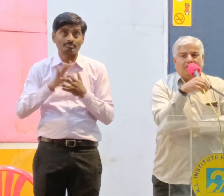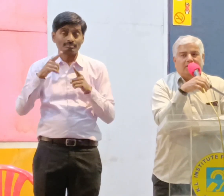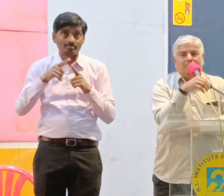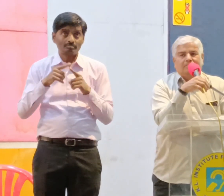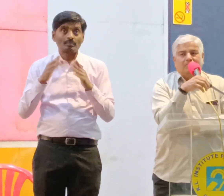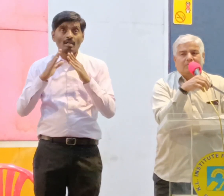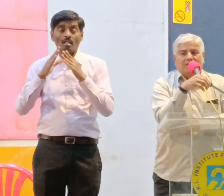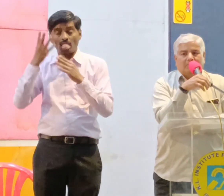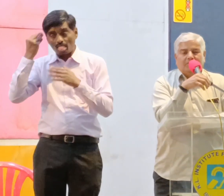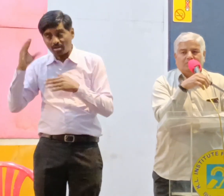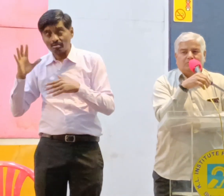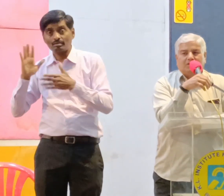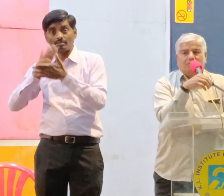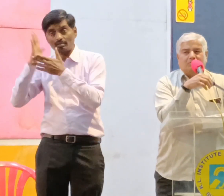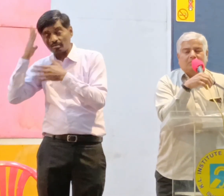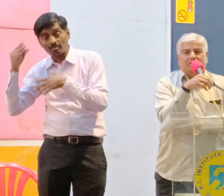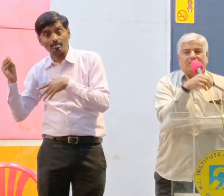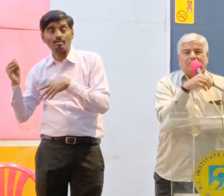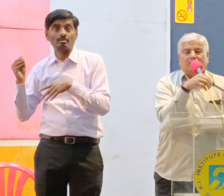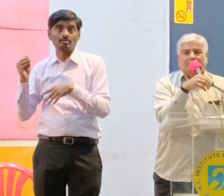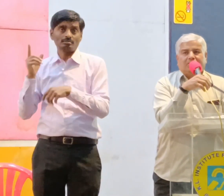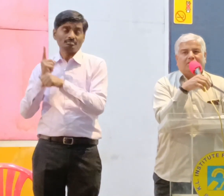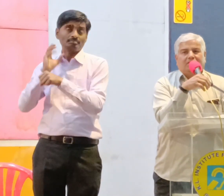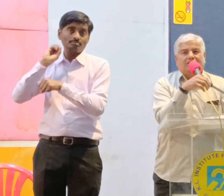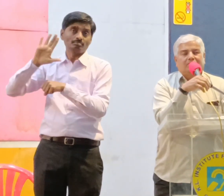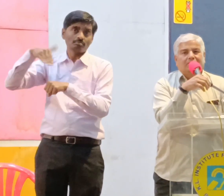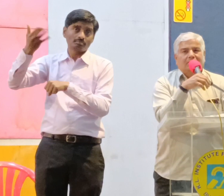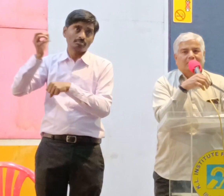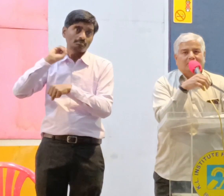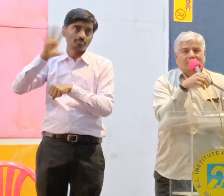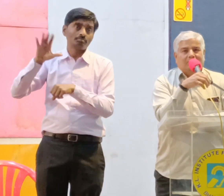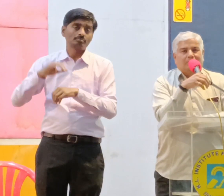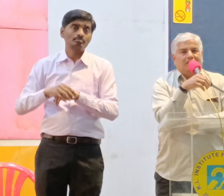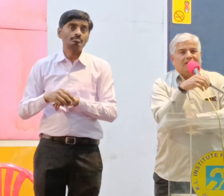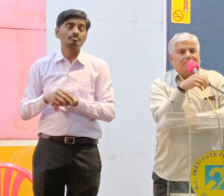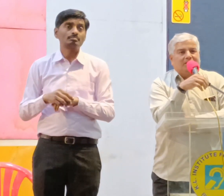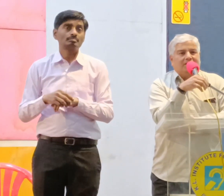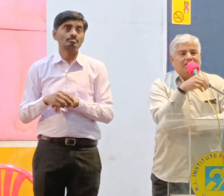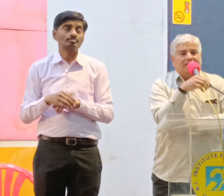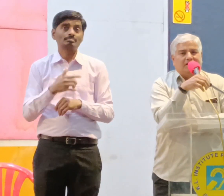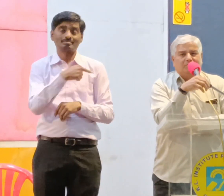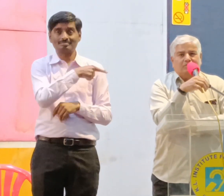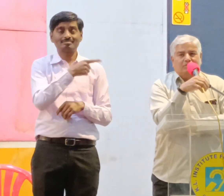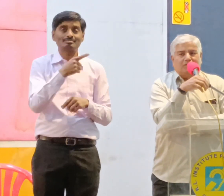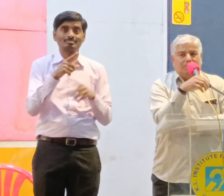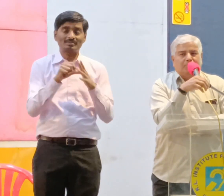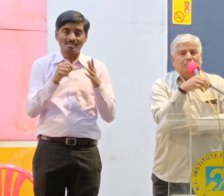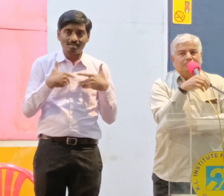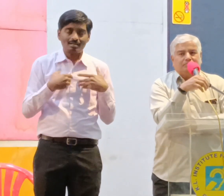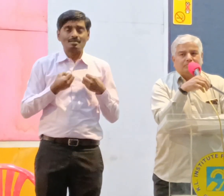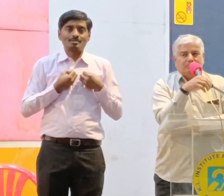ન ભૂલાઈ જાય. આ બધી સૂચનાઓ તો તમને સાહેબો આપશે જ તે, પણ મને એમ થાય કે અહીંયા